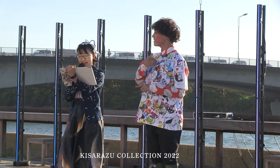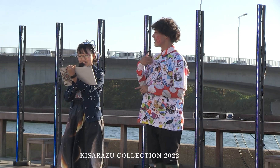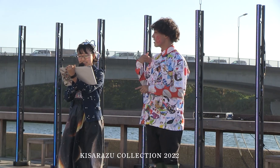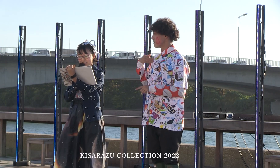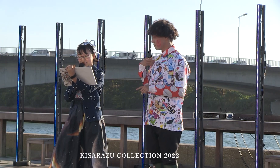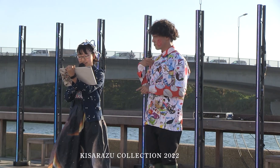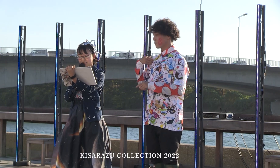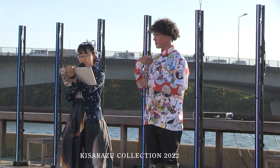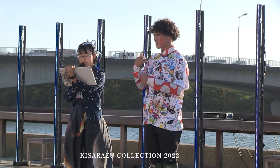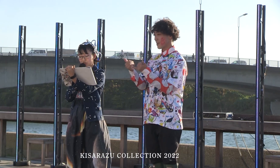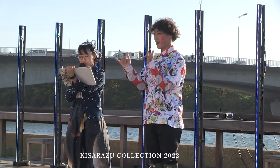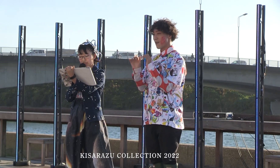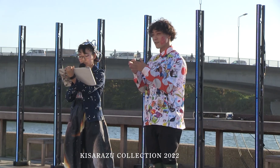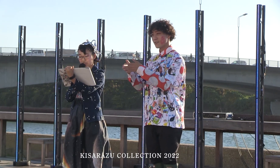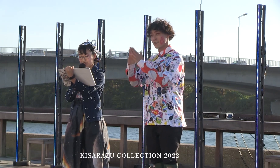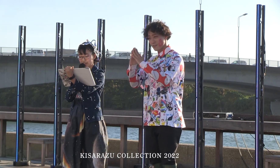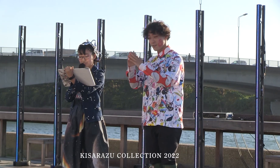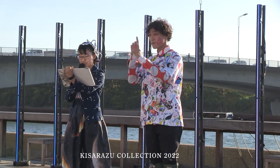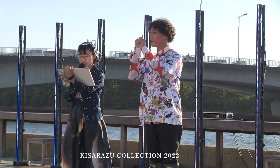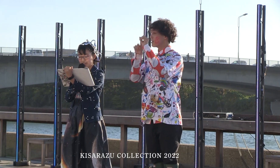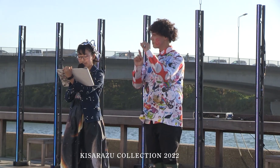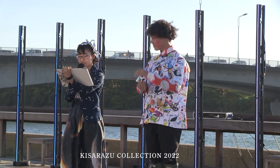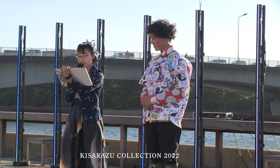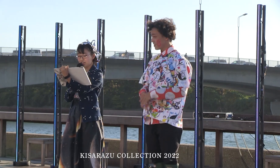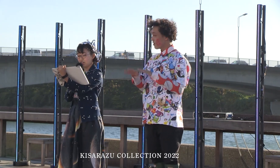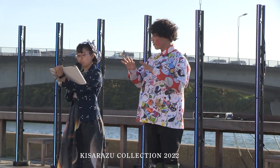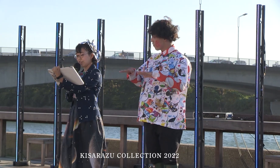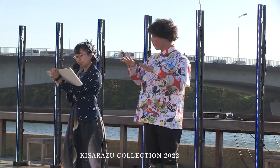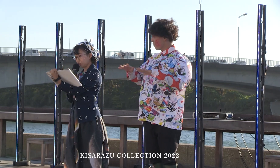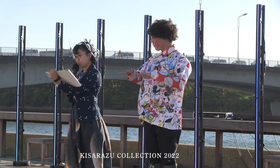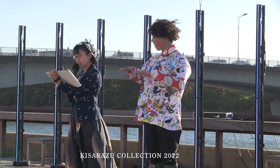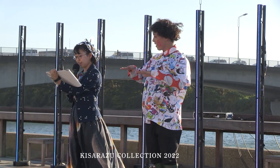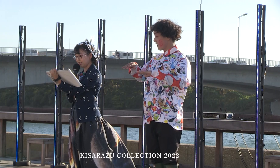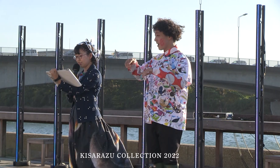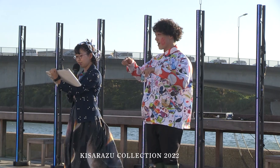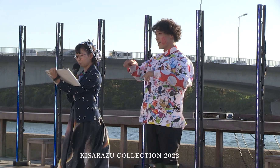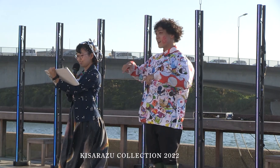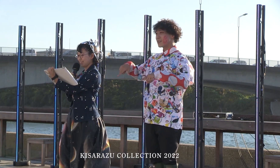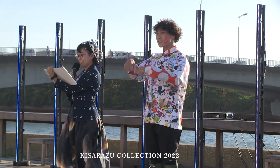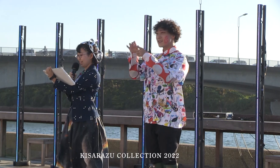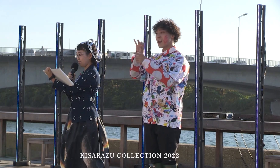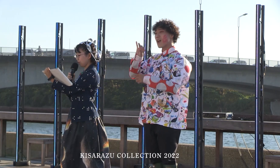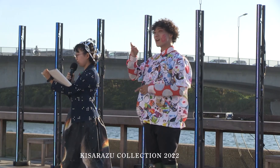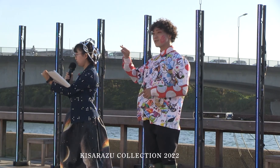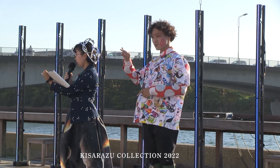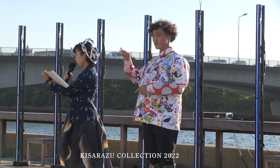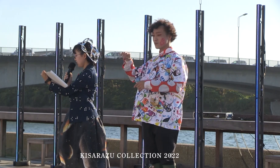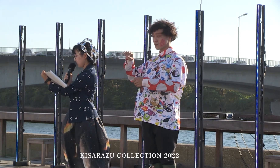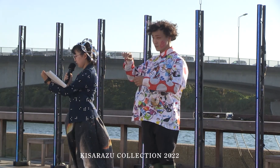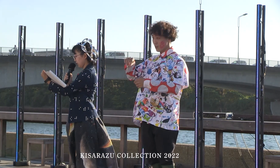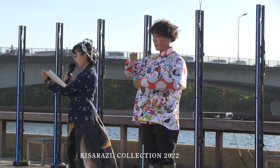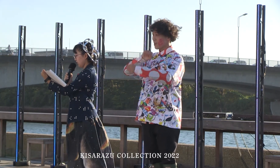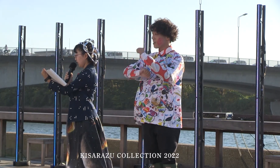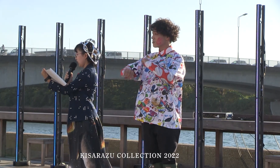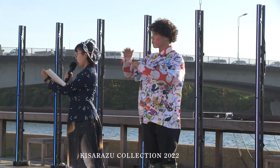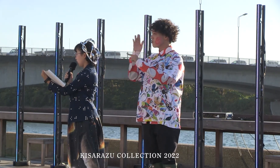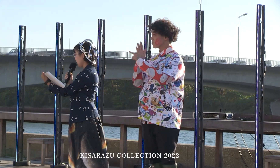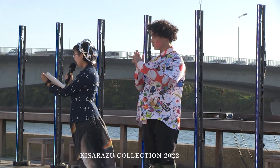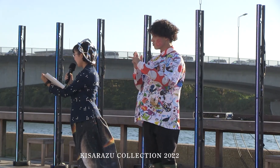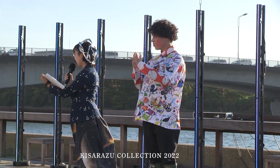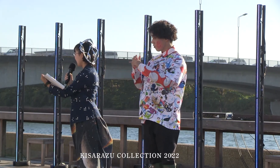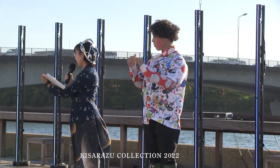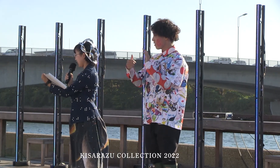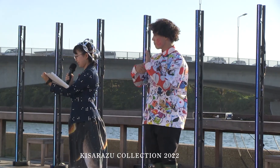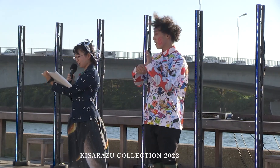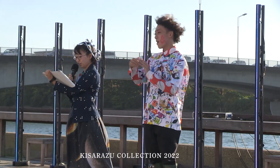日は木更津市を拠点として活動しているファッションブランド店舗のプロデュースのもと子